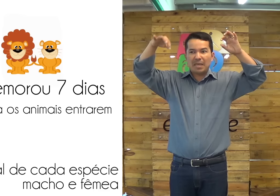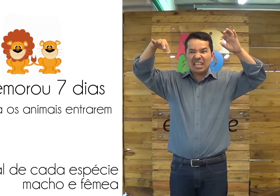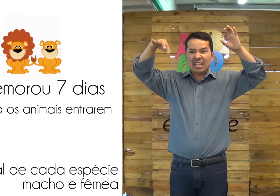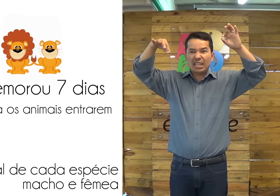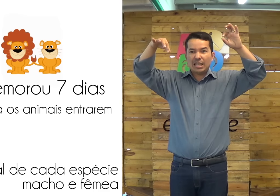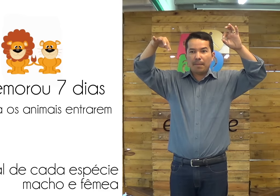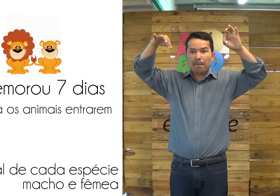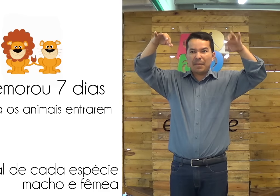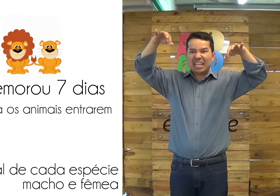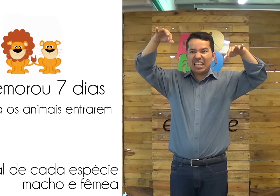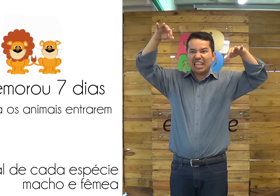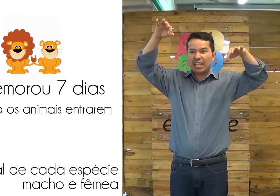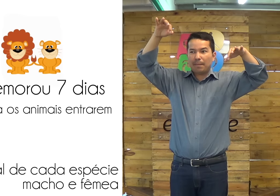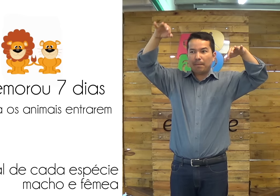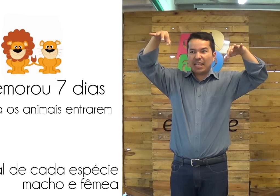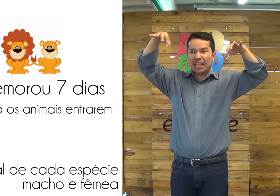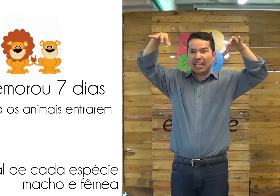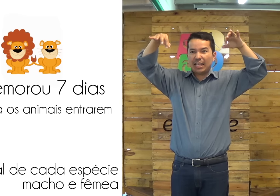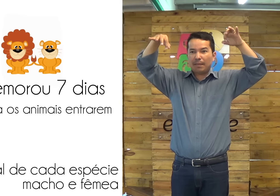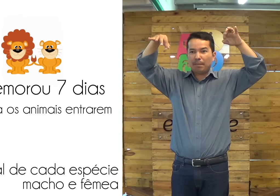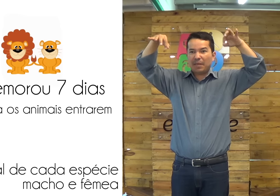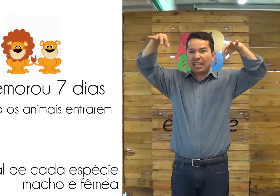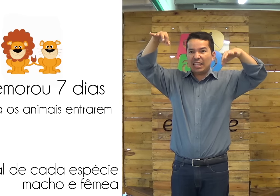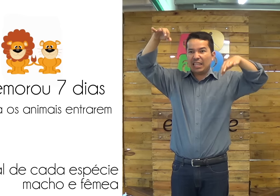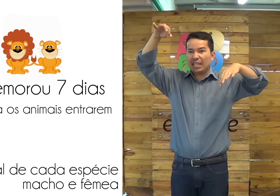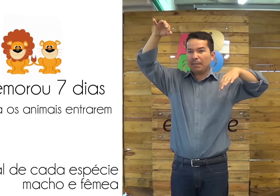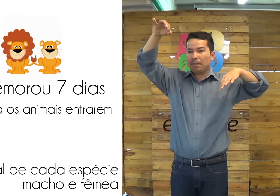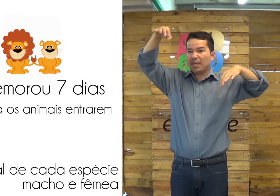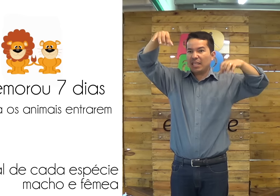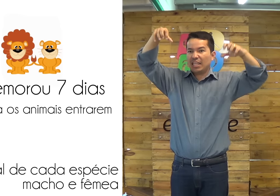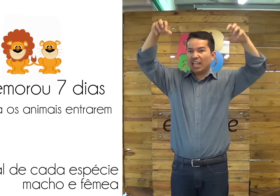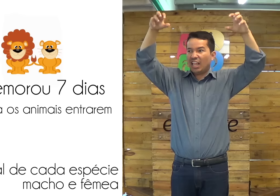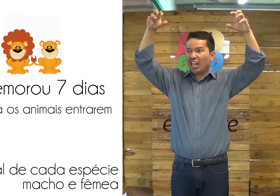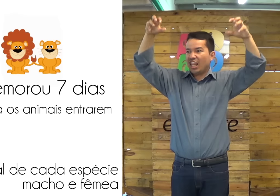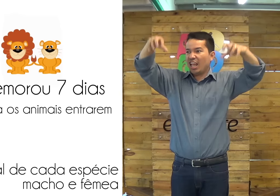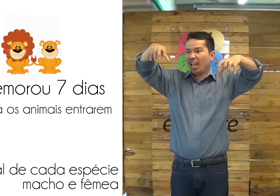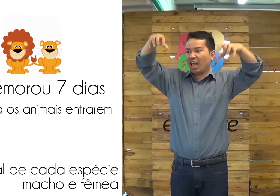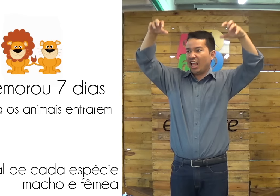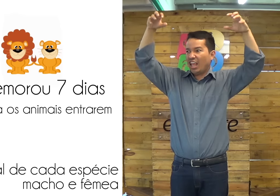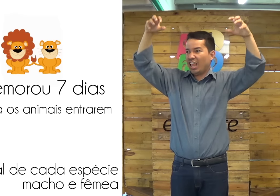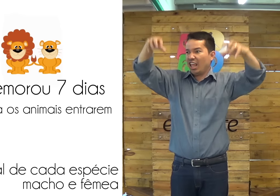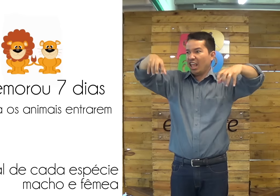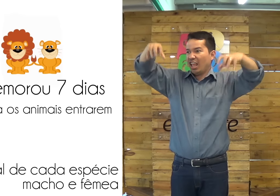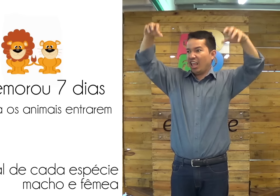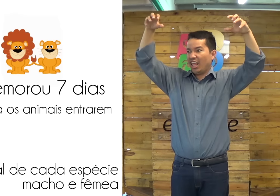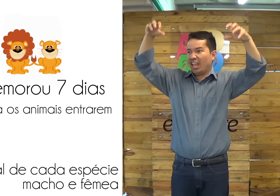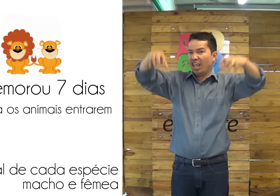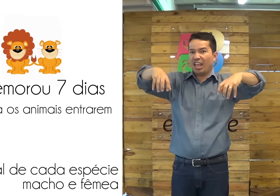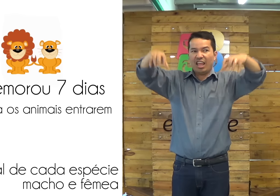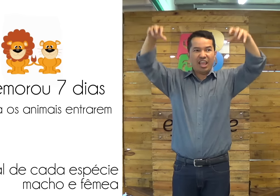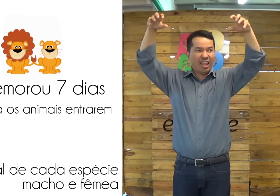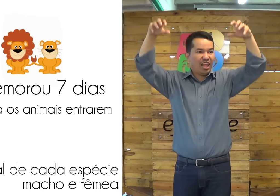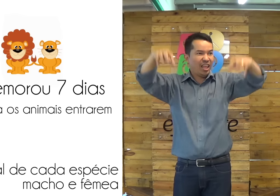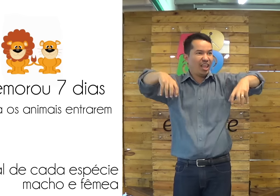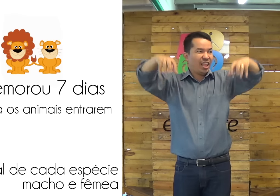e daí começa o pingo aqui e um pigo ali e Pinga daí começa a chover e